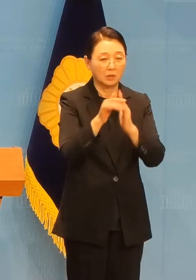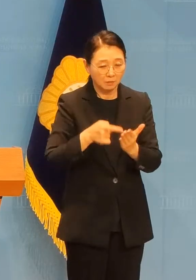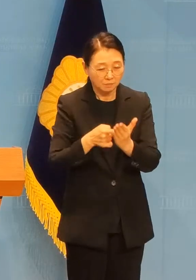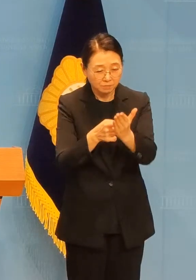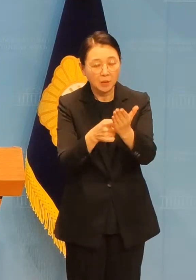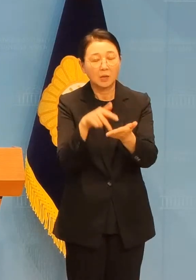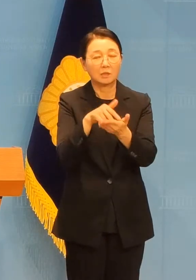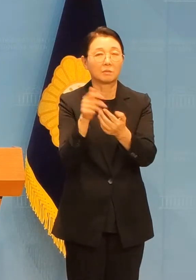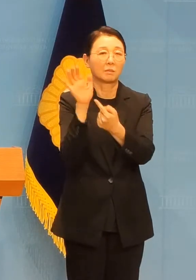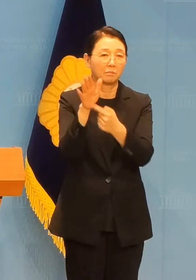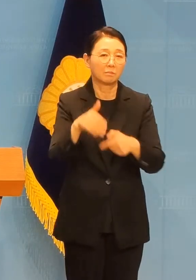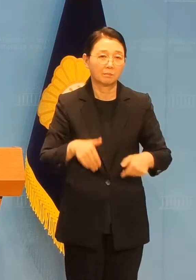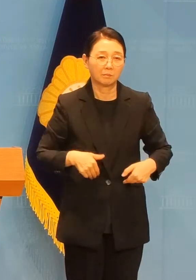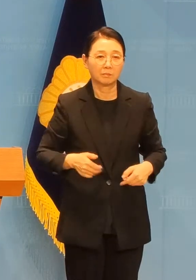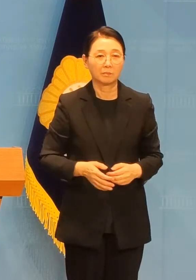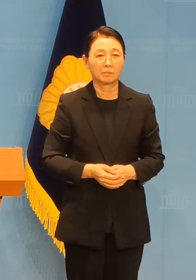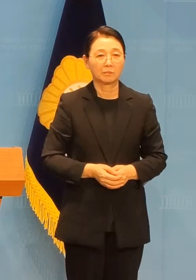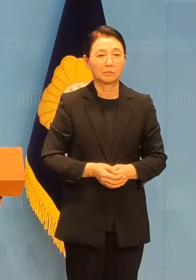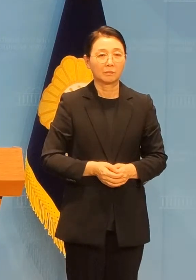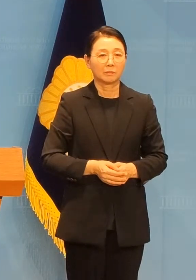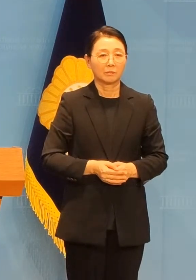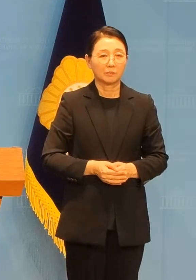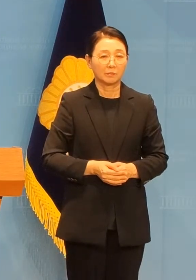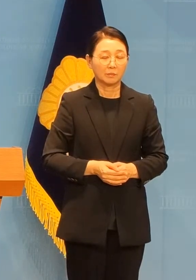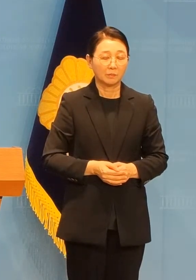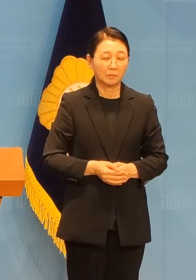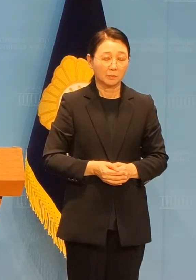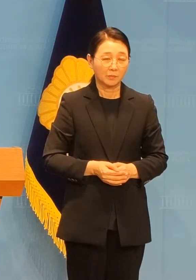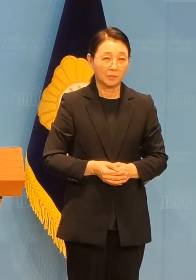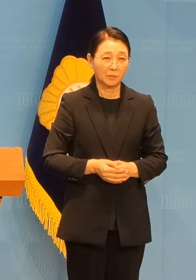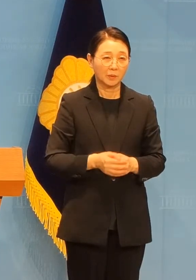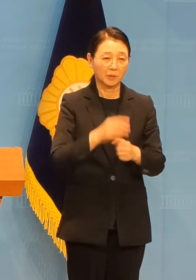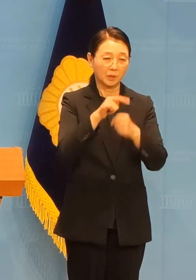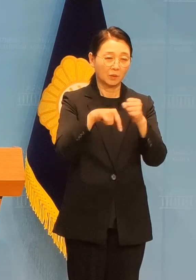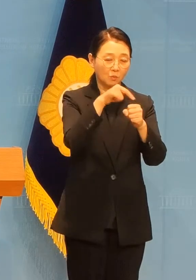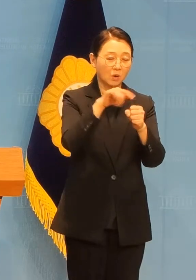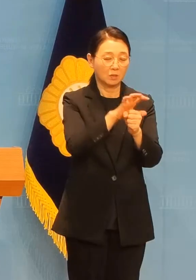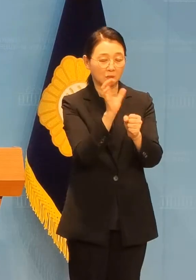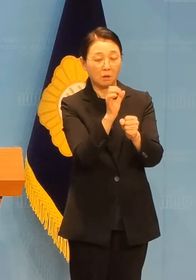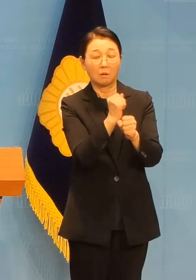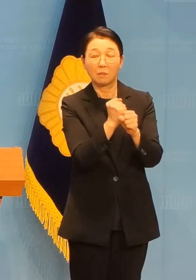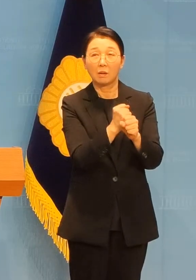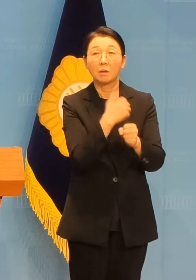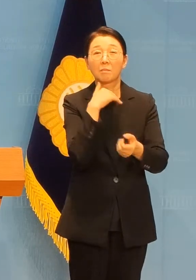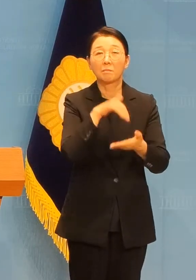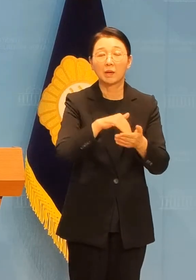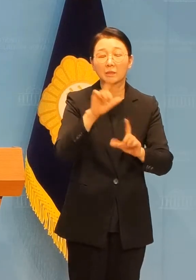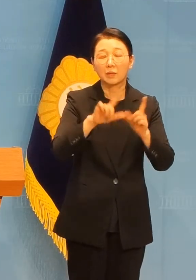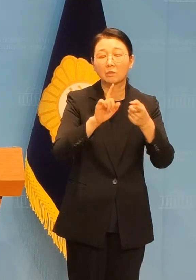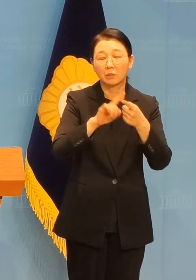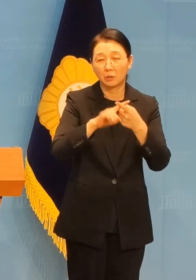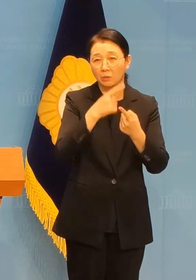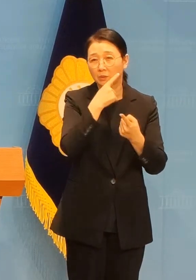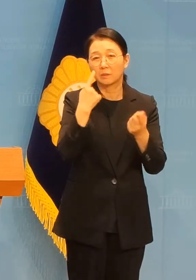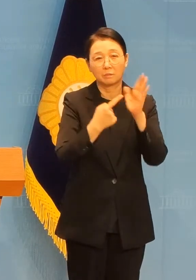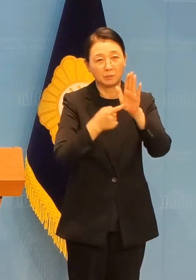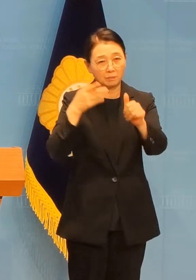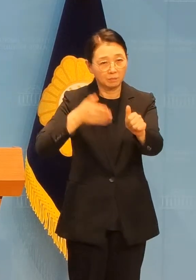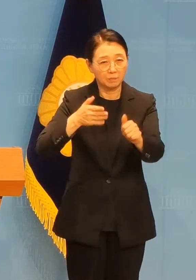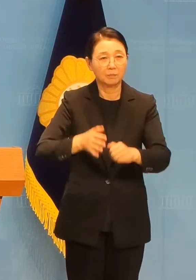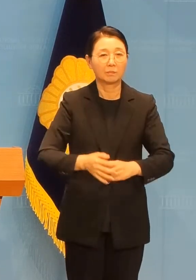입장을 밝혀야 합니다. 탈원전을 진정으로 반성한다면 행동으로 증명하기